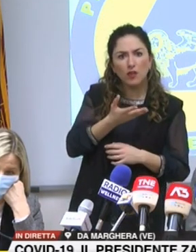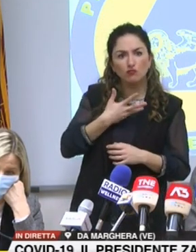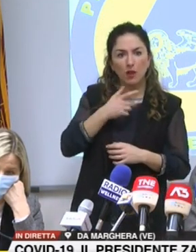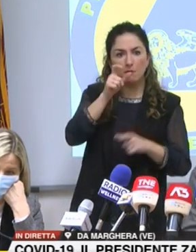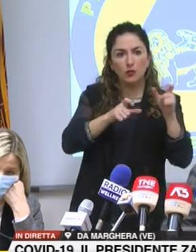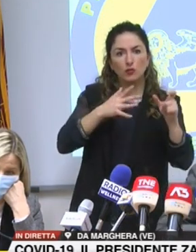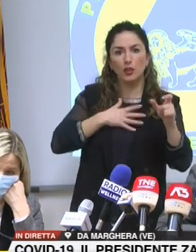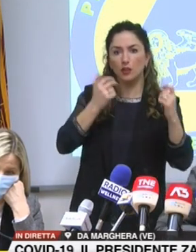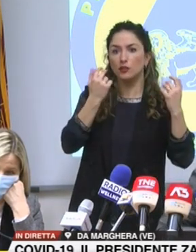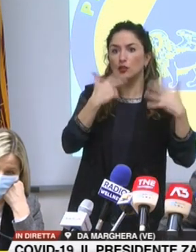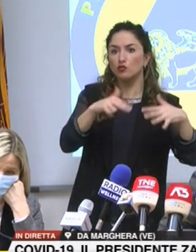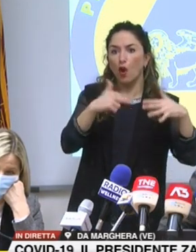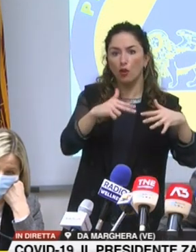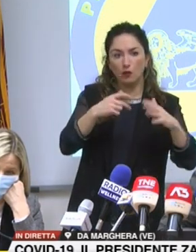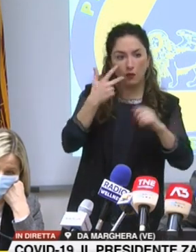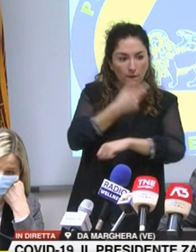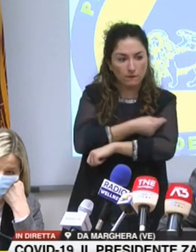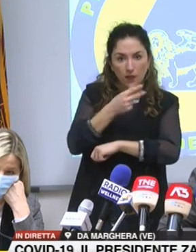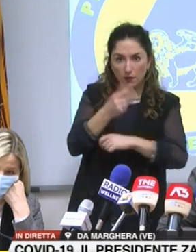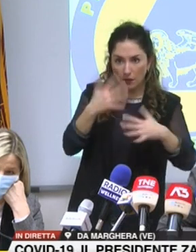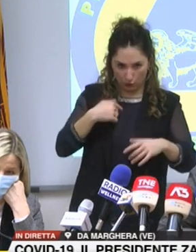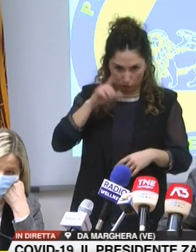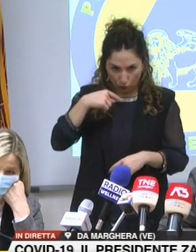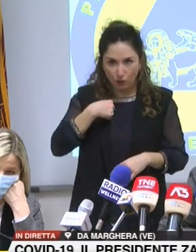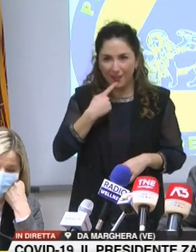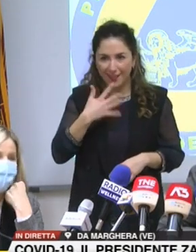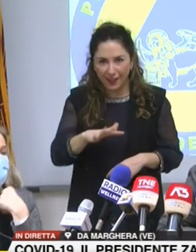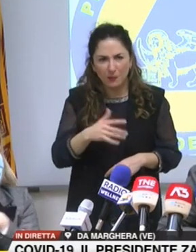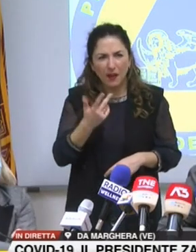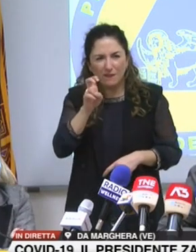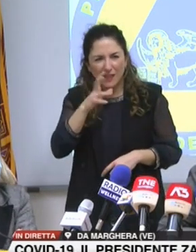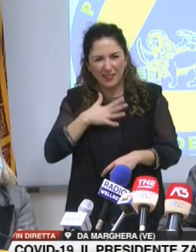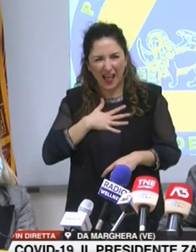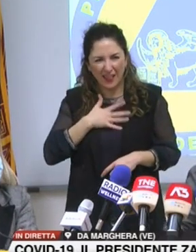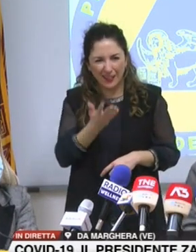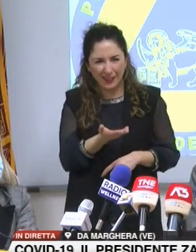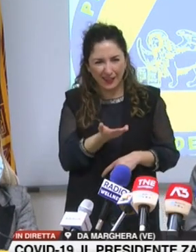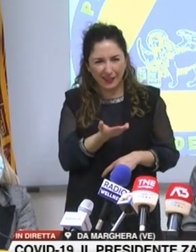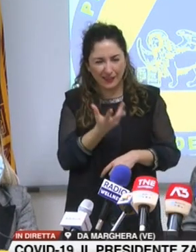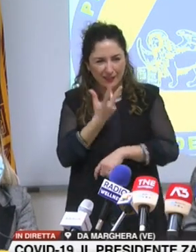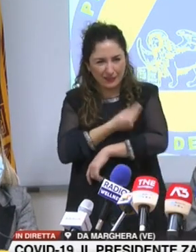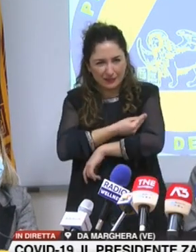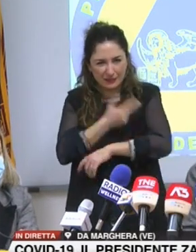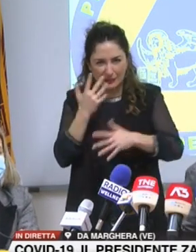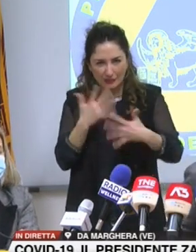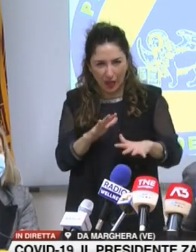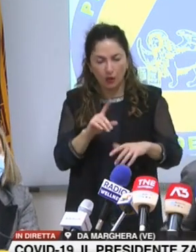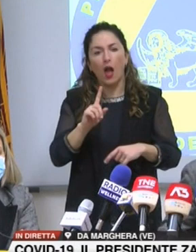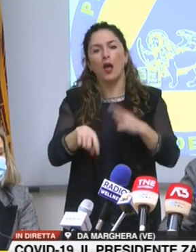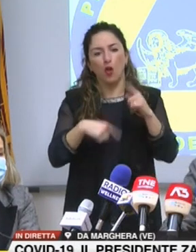diciottenni vaccinati? È la roba che ho detto anch'io quando l'ho vista, ho detto ventenni, ma dove c'è cioè, e poi si è visto che